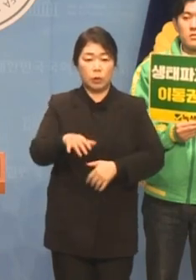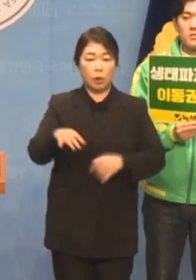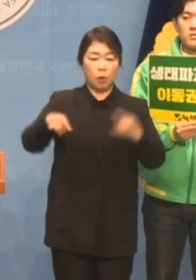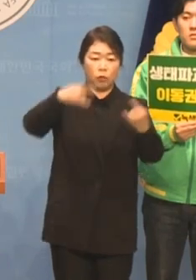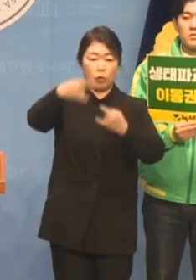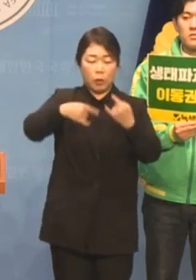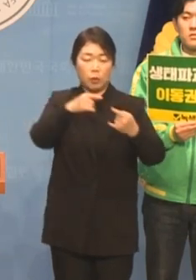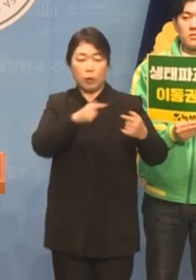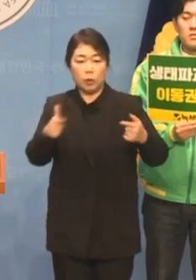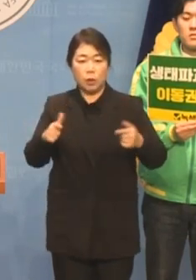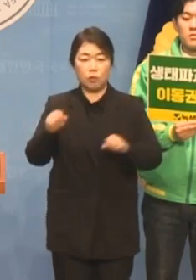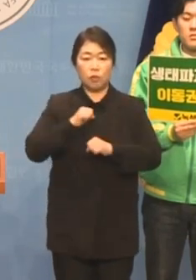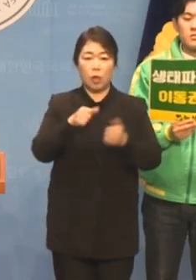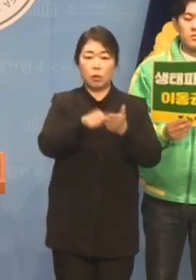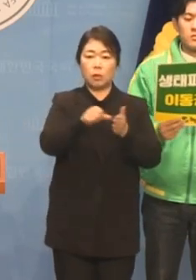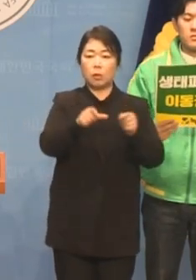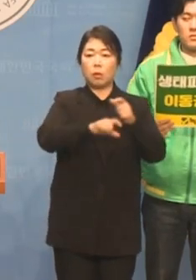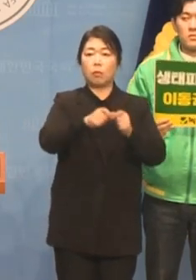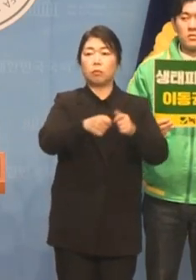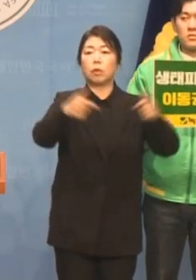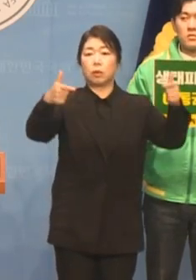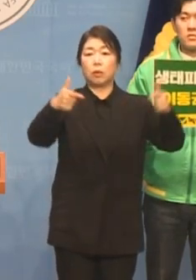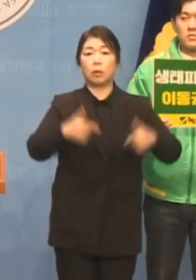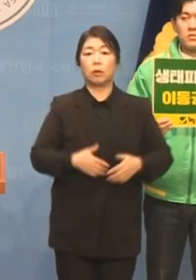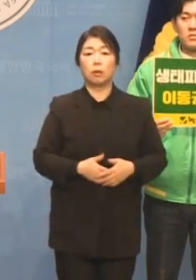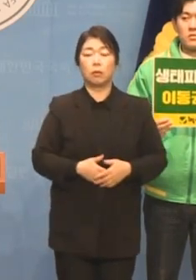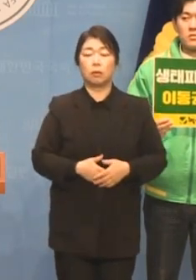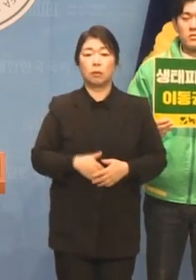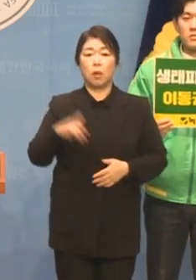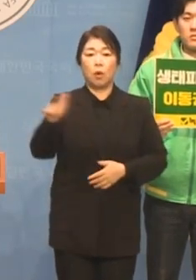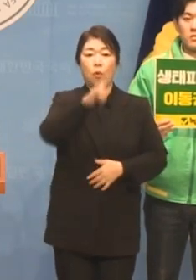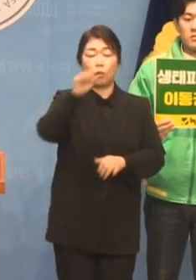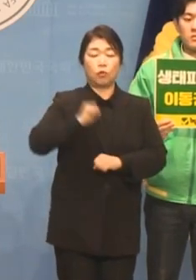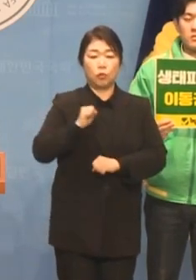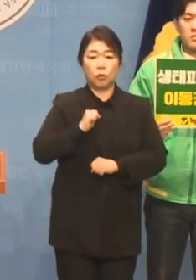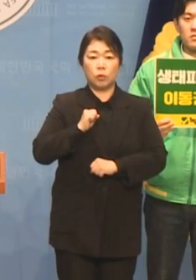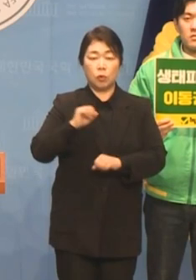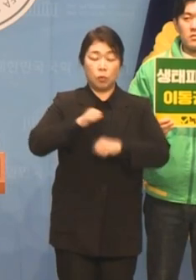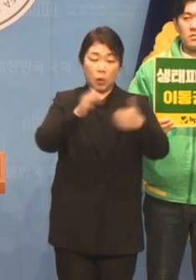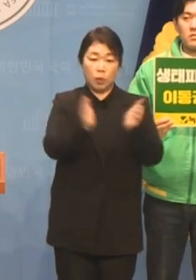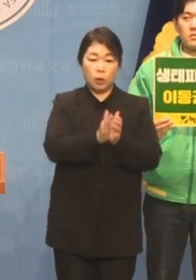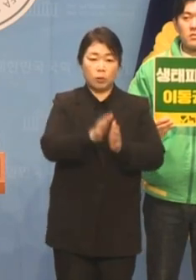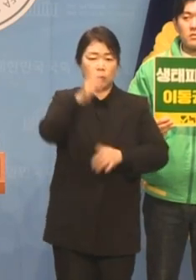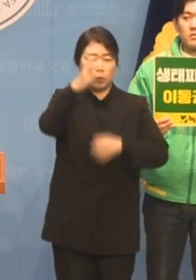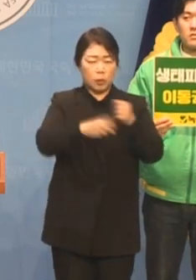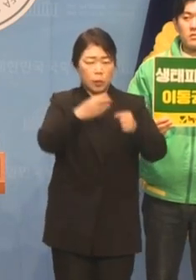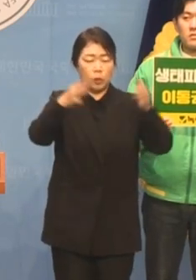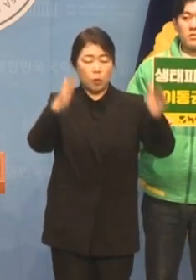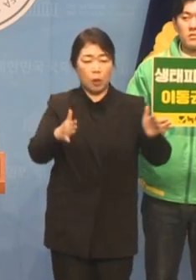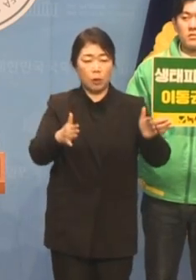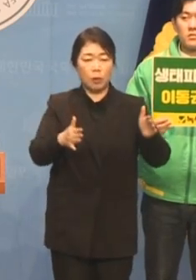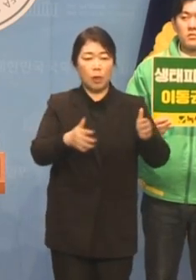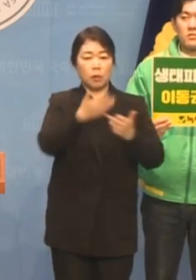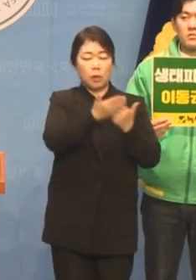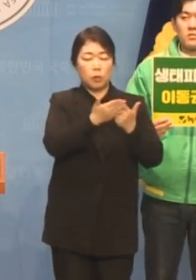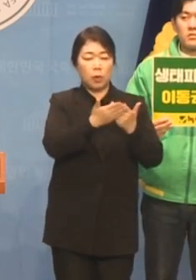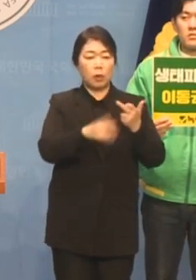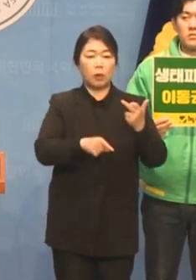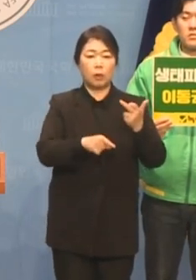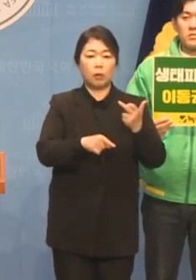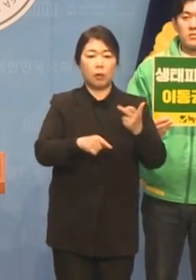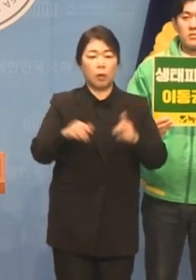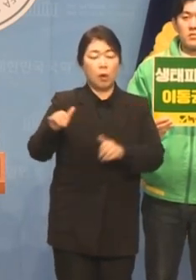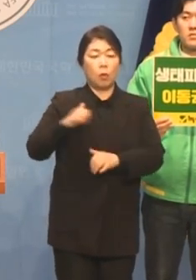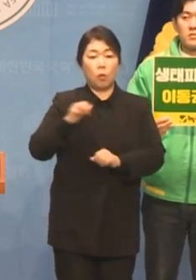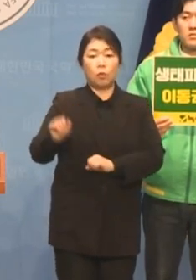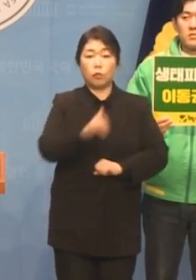등 각종 군사 시설이 늘어나고 있습니다 공군과 국방부는 수십년간 제주의 남북 탐색 구조대가 운영 가능한 공금